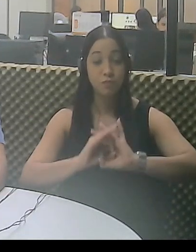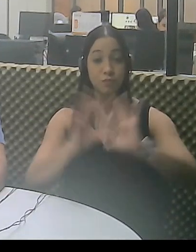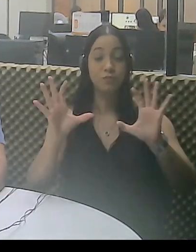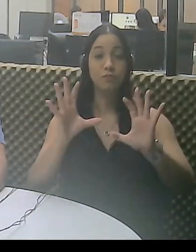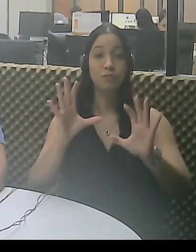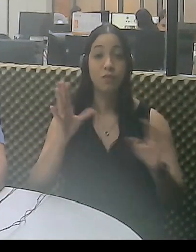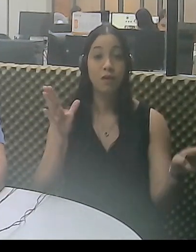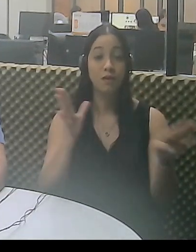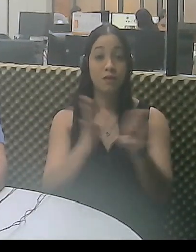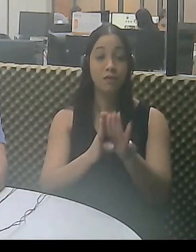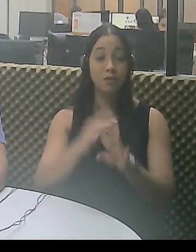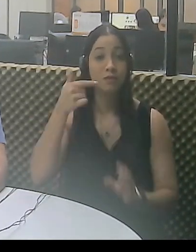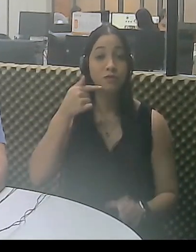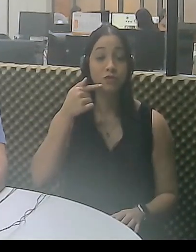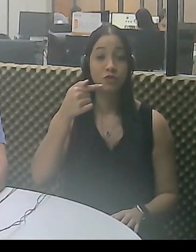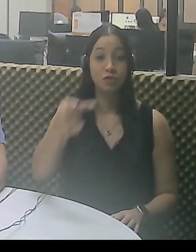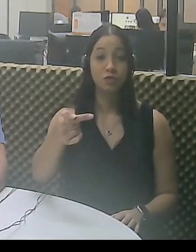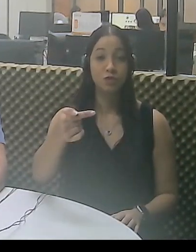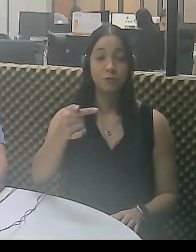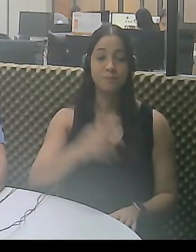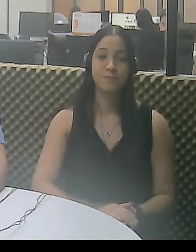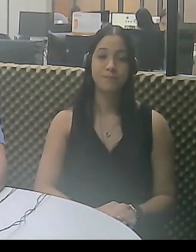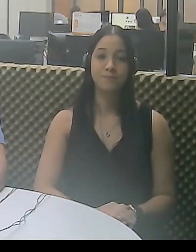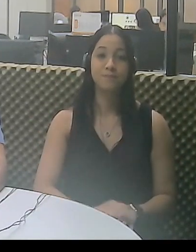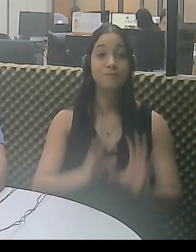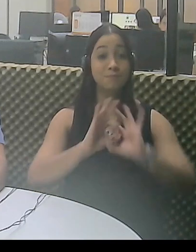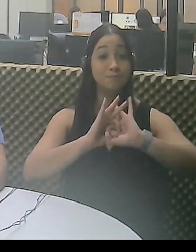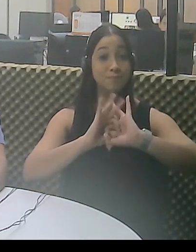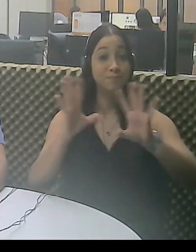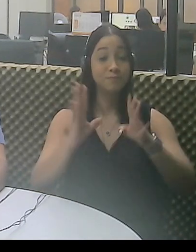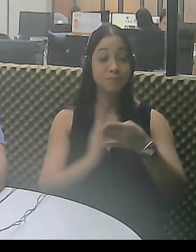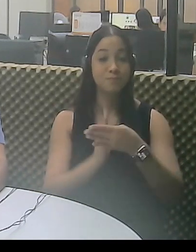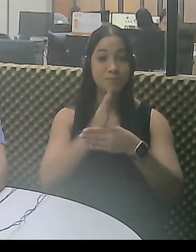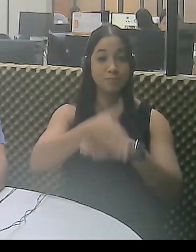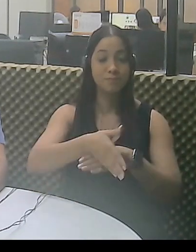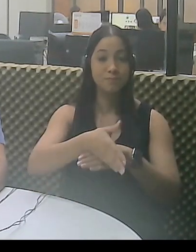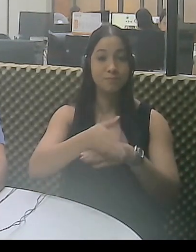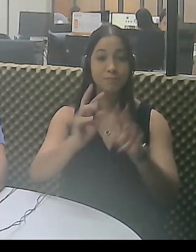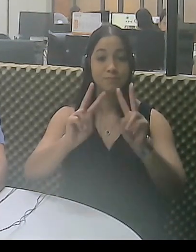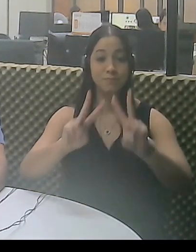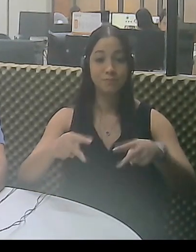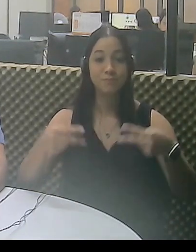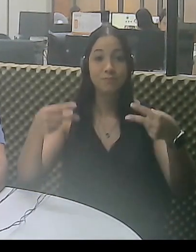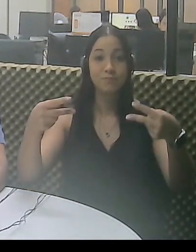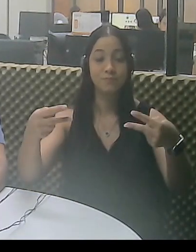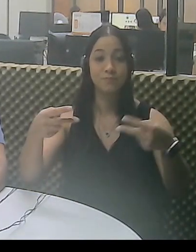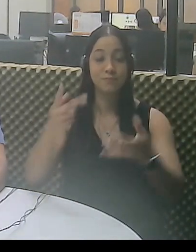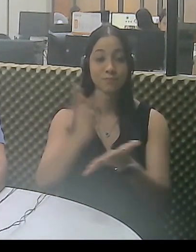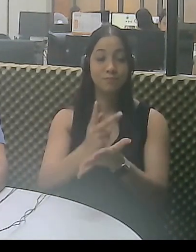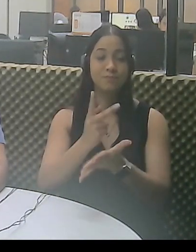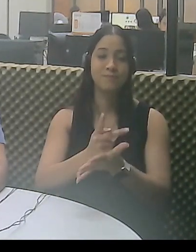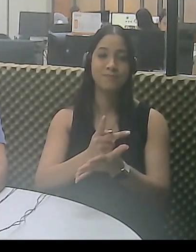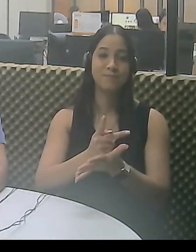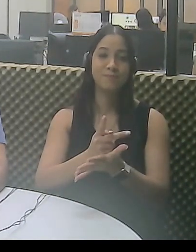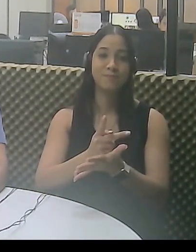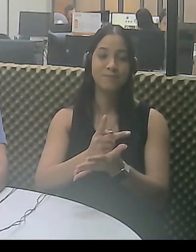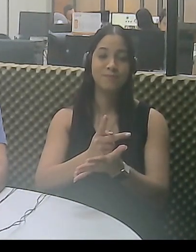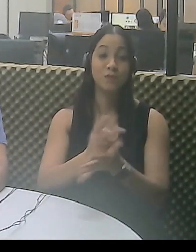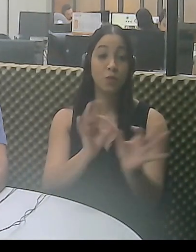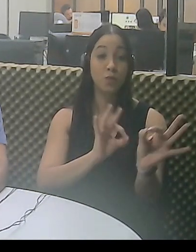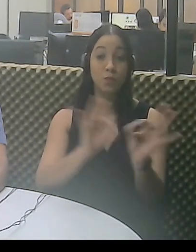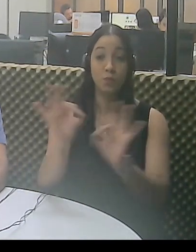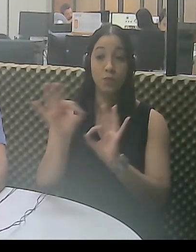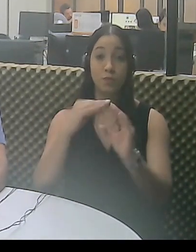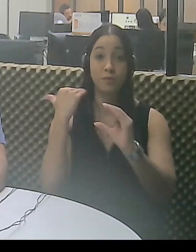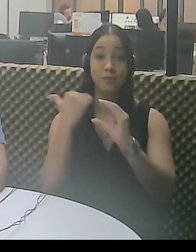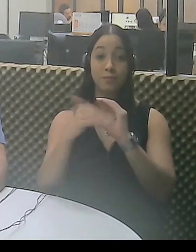no prazo de até 7 dias. A permissão pode ser acessada pela própria plataforma. O projeto